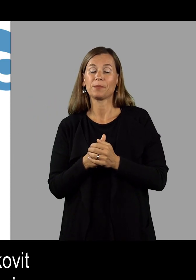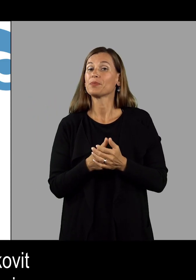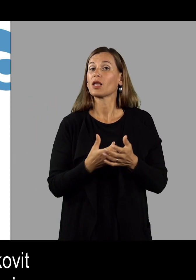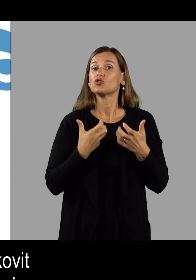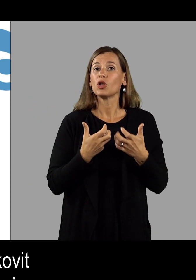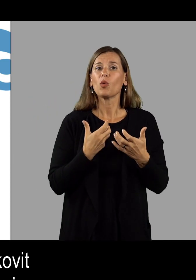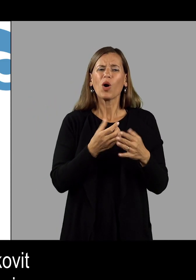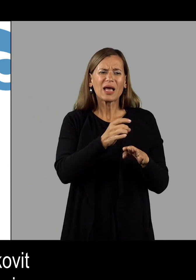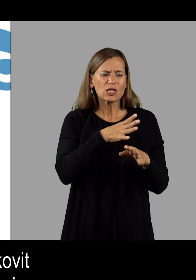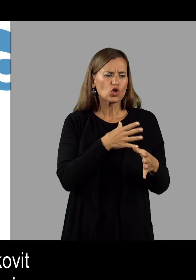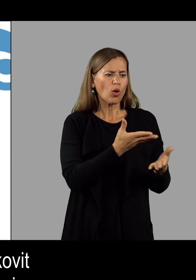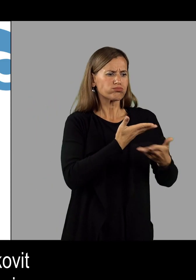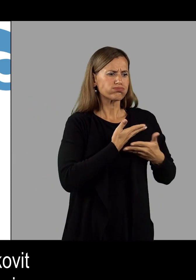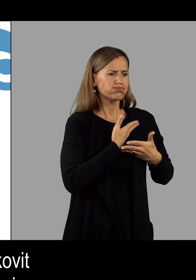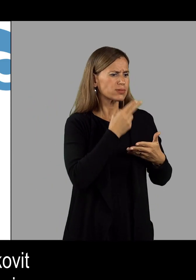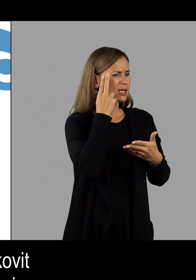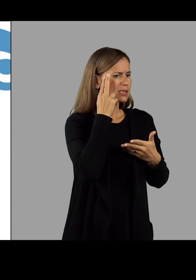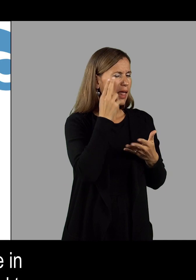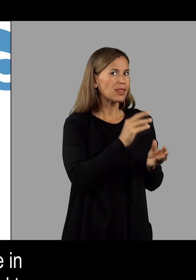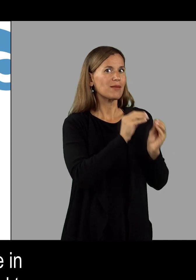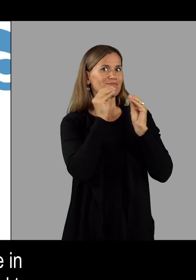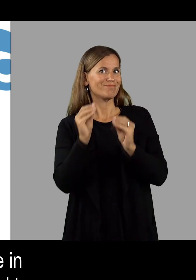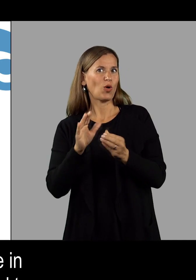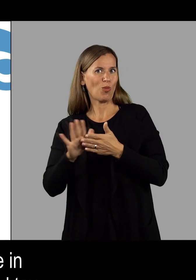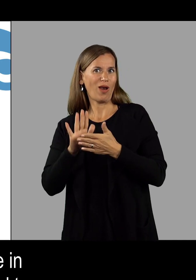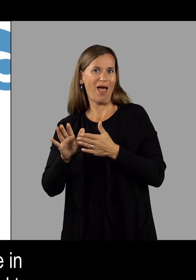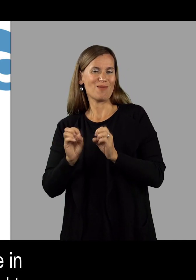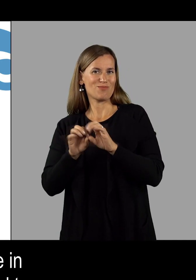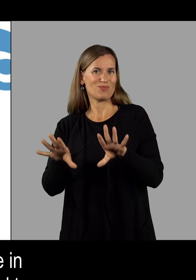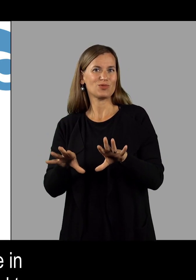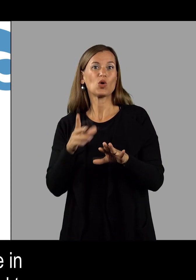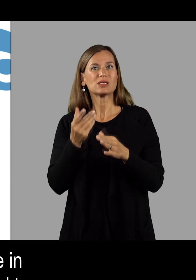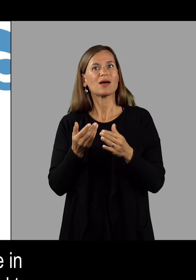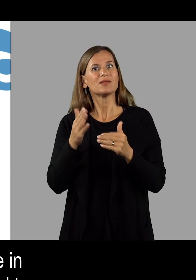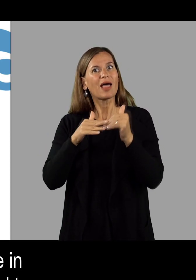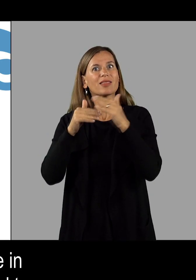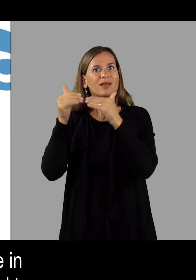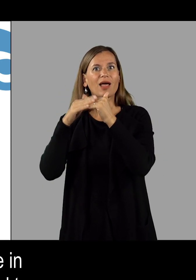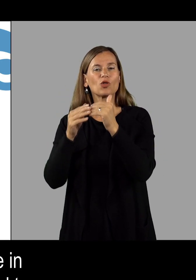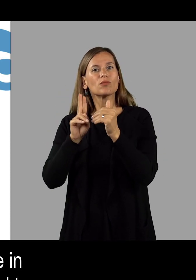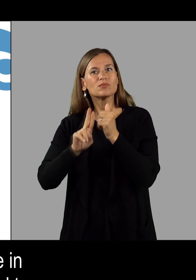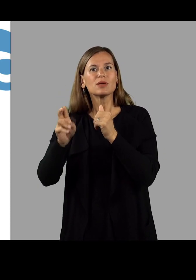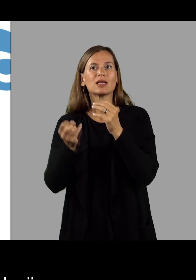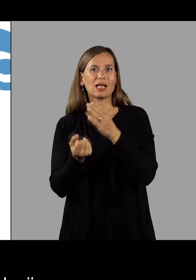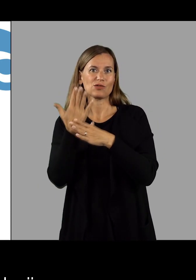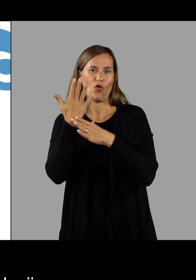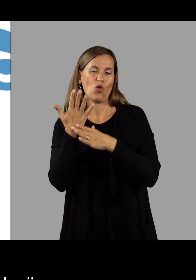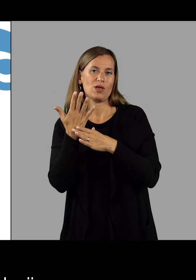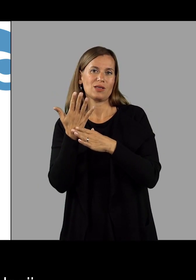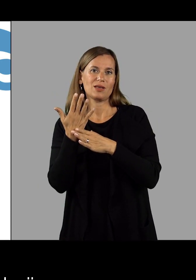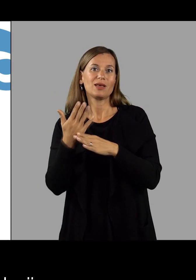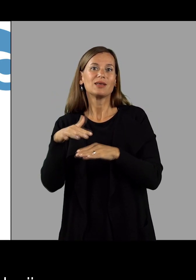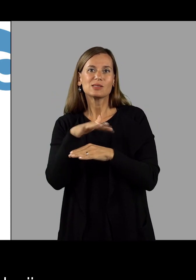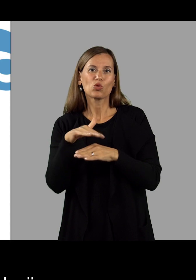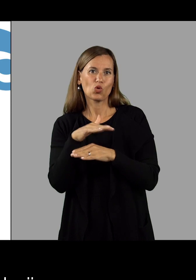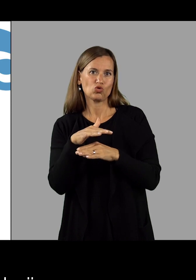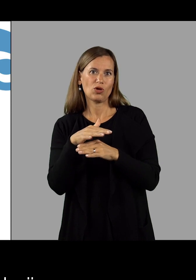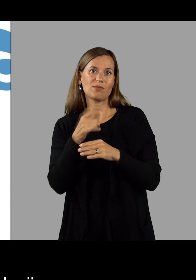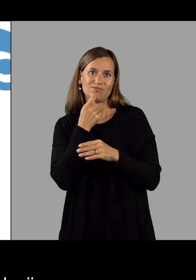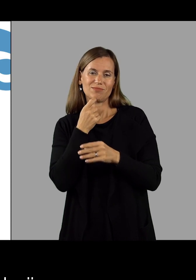razviti takšne končne izdelke, ki bodo uporabni tako za potrošnike kot za raziskovalne organizacije, podjetja, univerze in